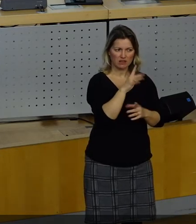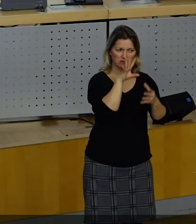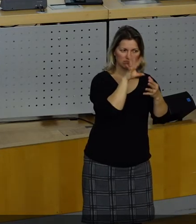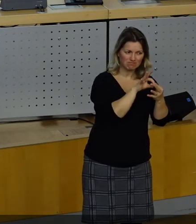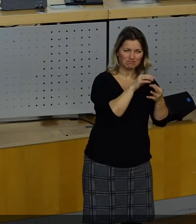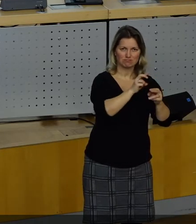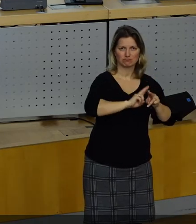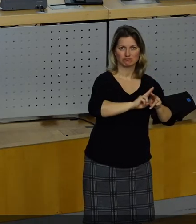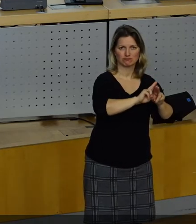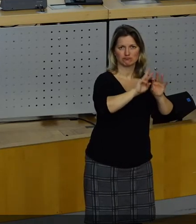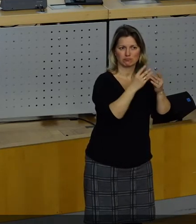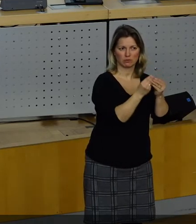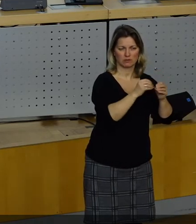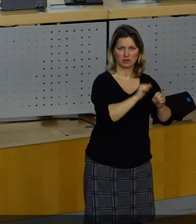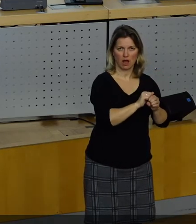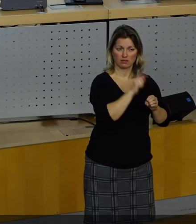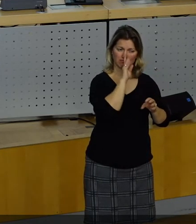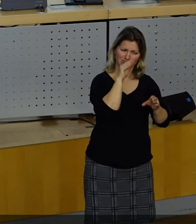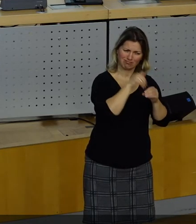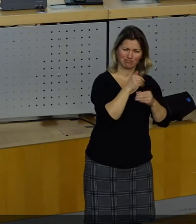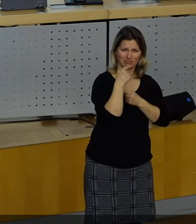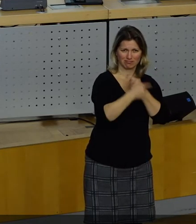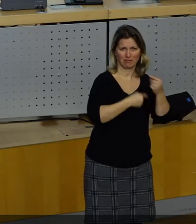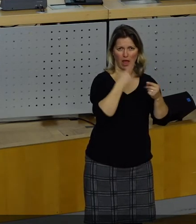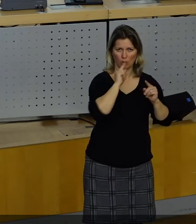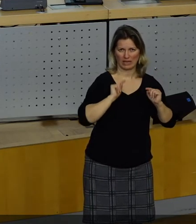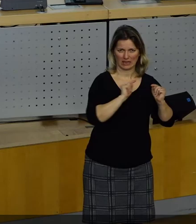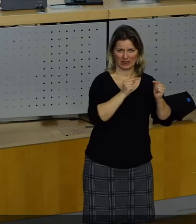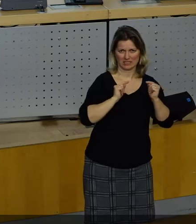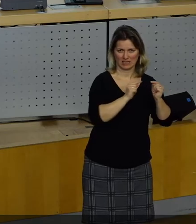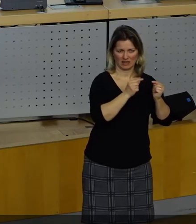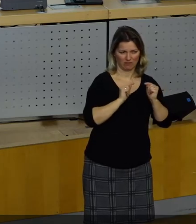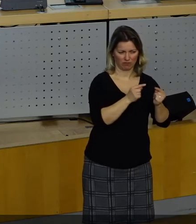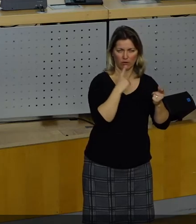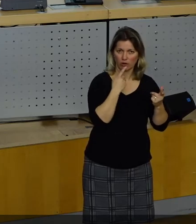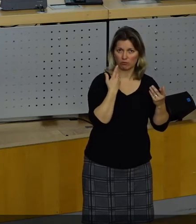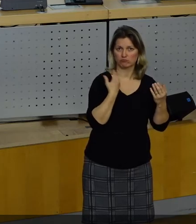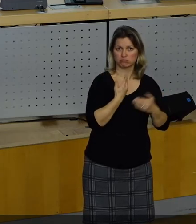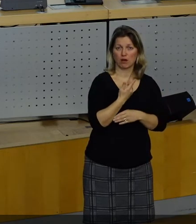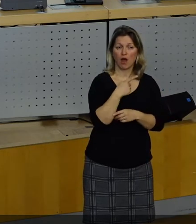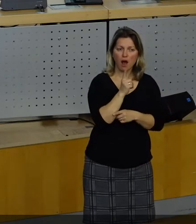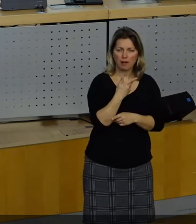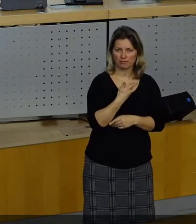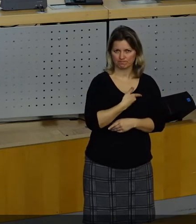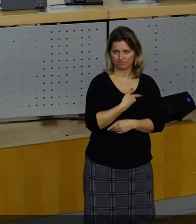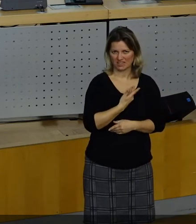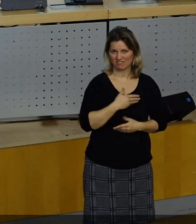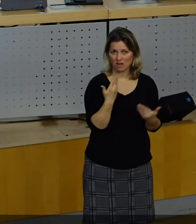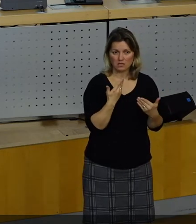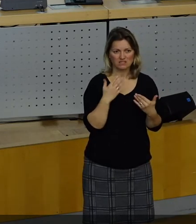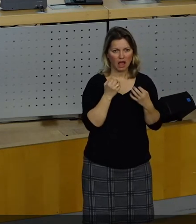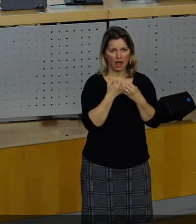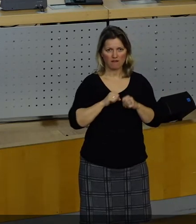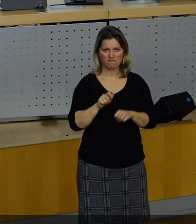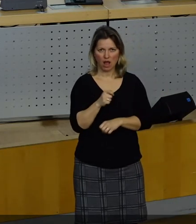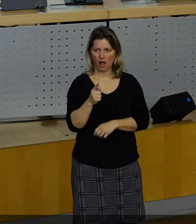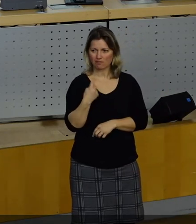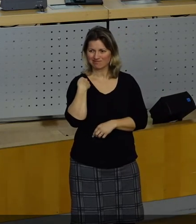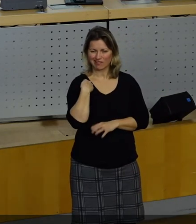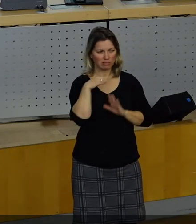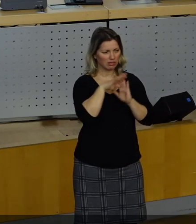erreichen. Dort wird auch immer sehr, sehr intensiv diskutiert. Was das eigentlich Bedauerliche ist, Die Freien Wähler habe ich dazu bei den letzten Terminen immer